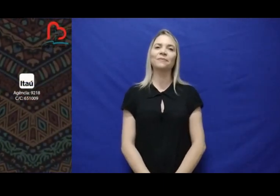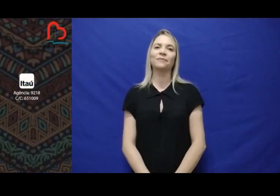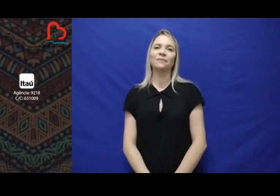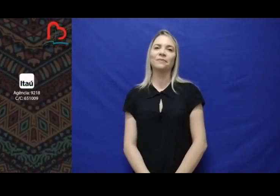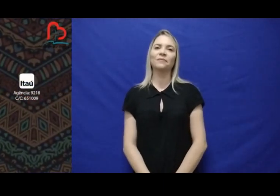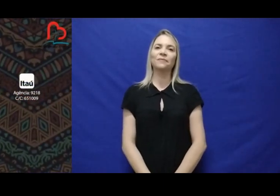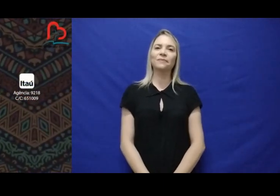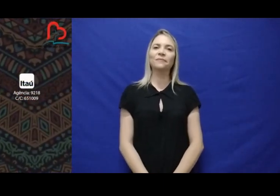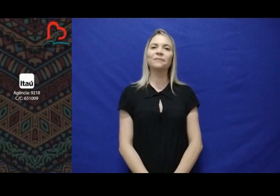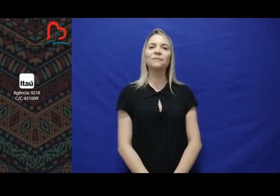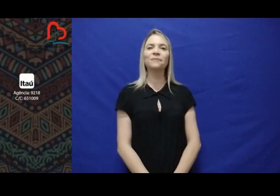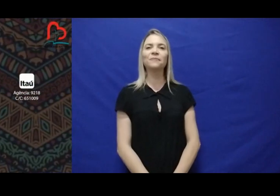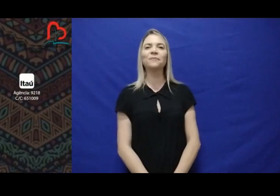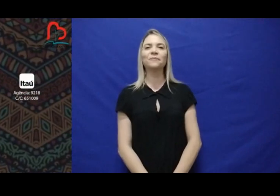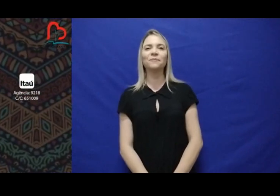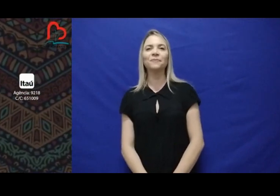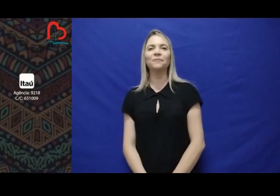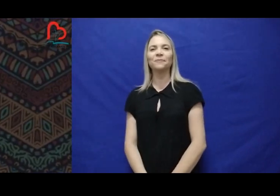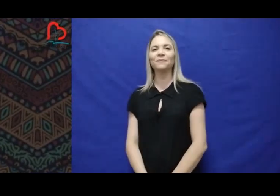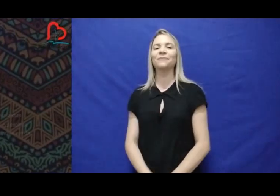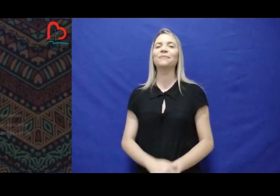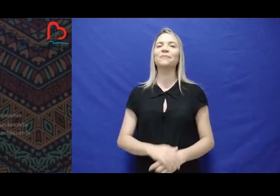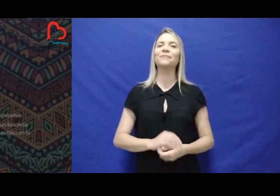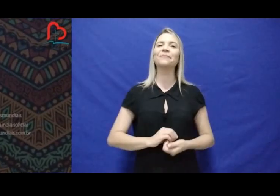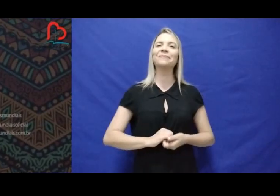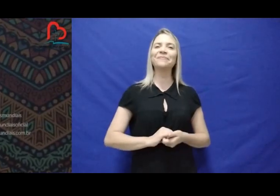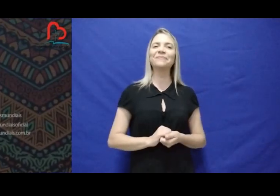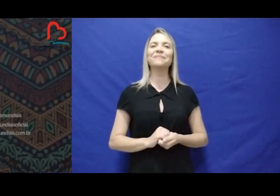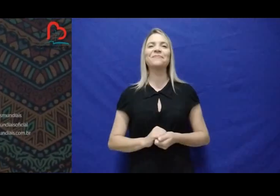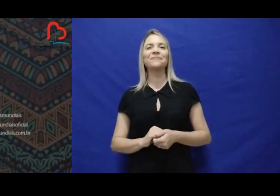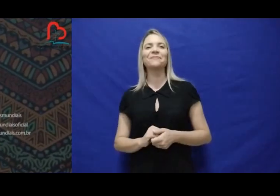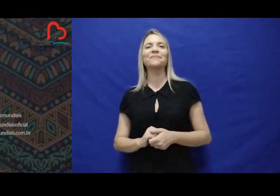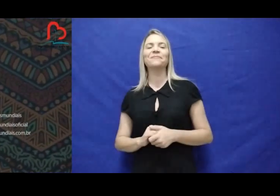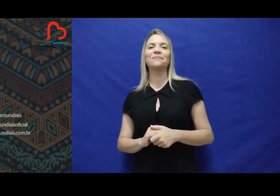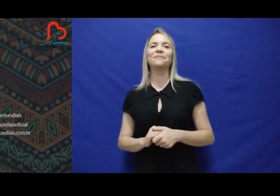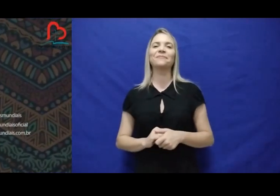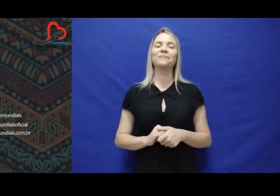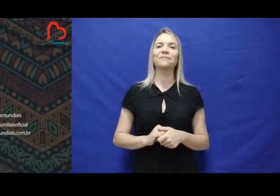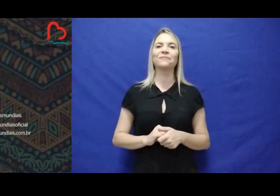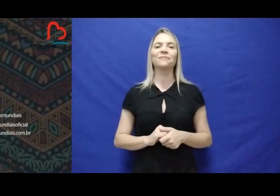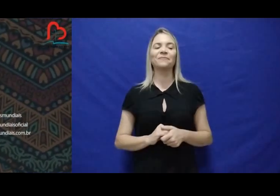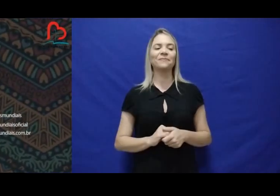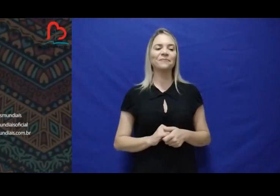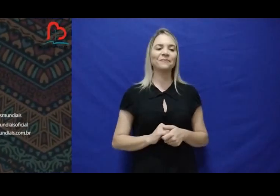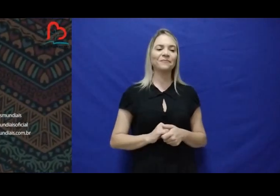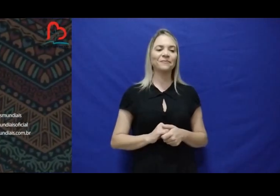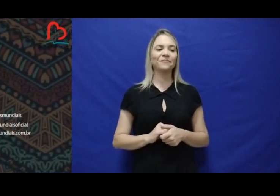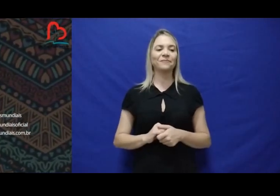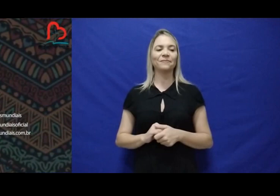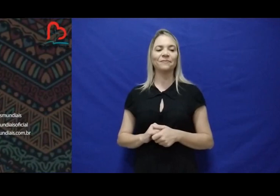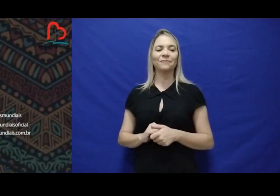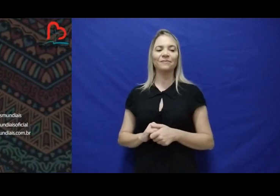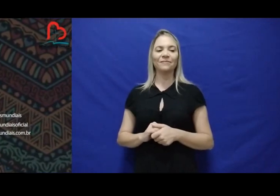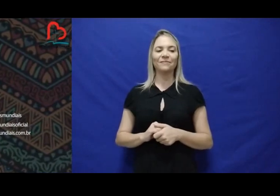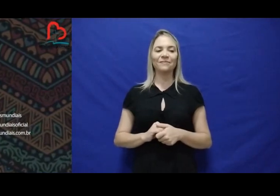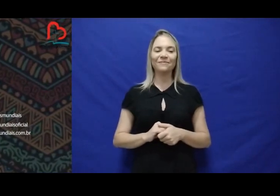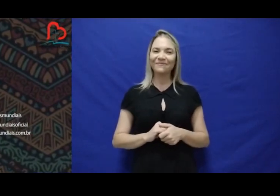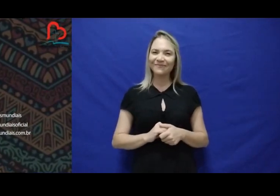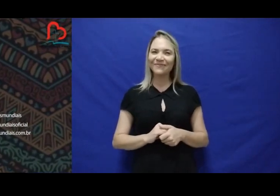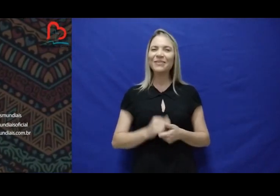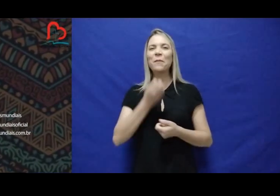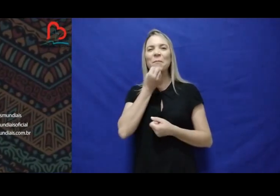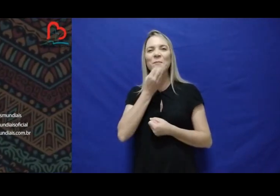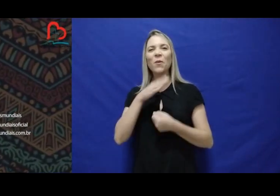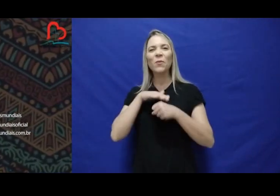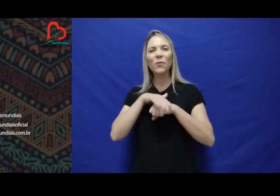Levar ao mundo a alegria que me faz viver. E